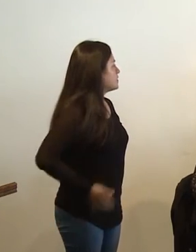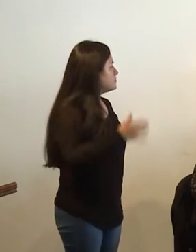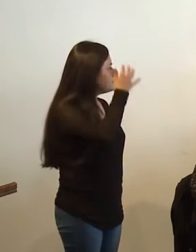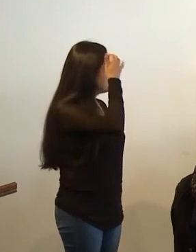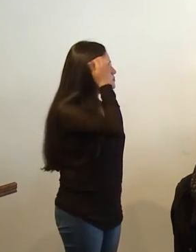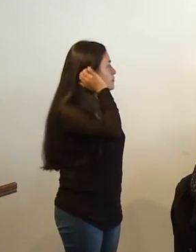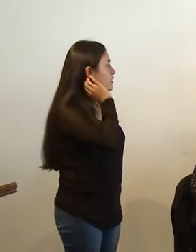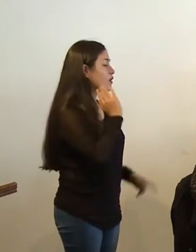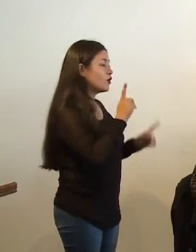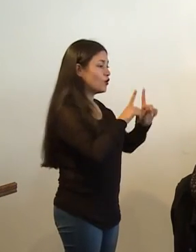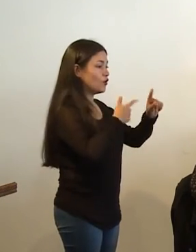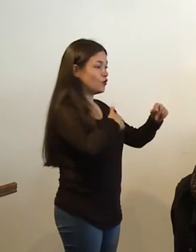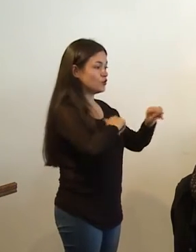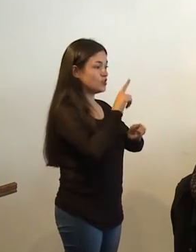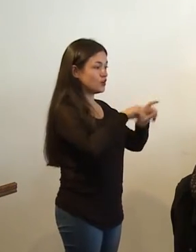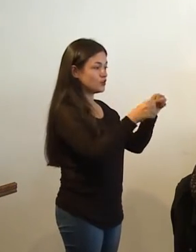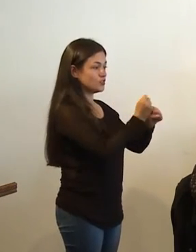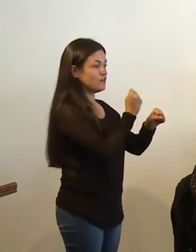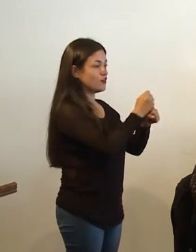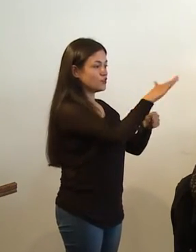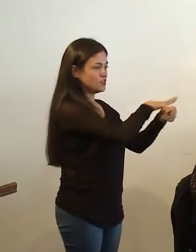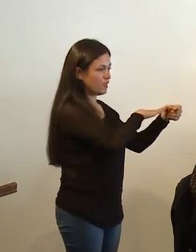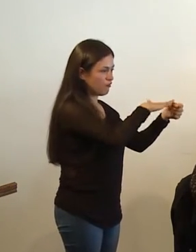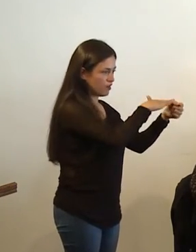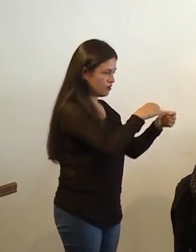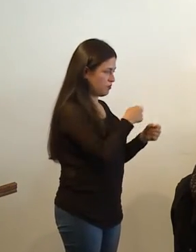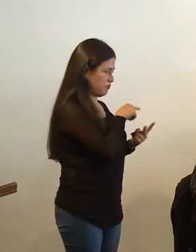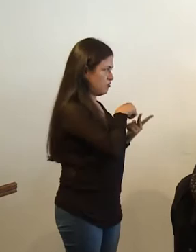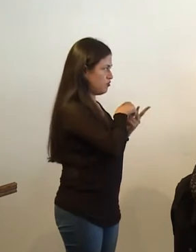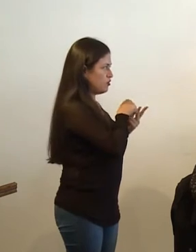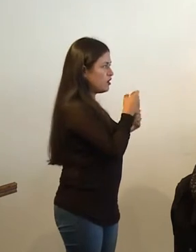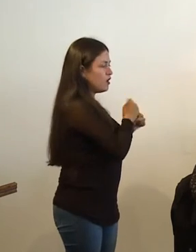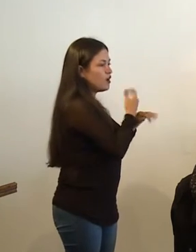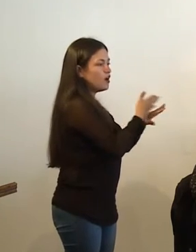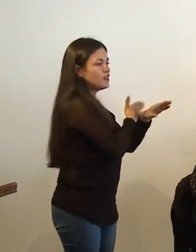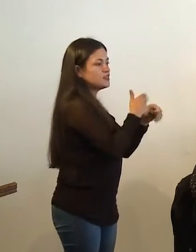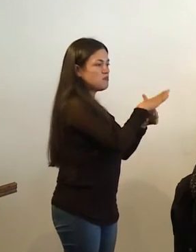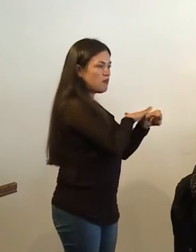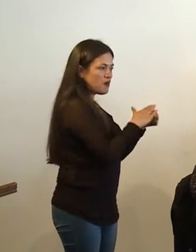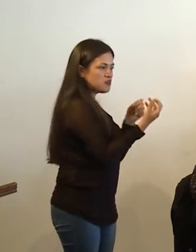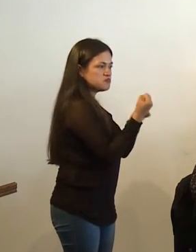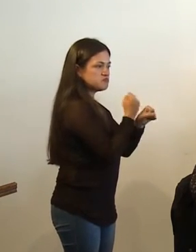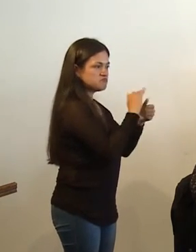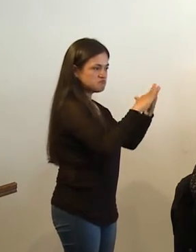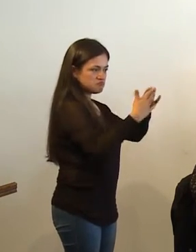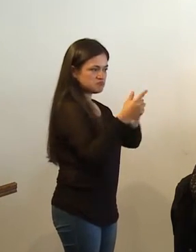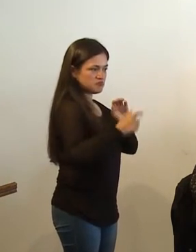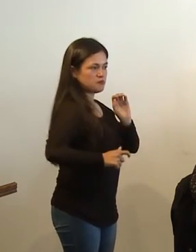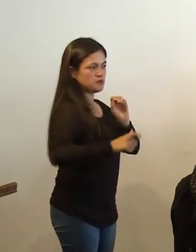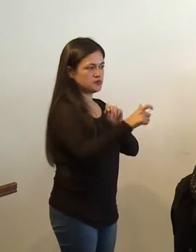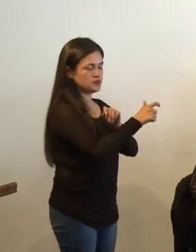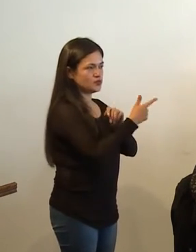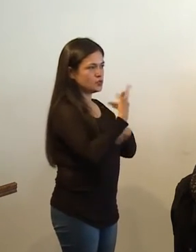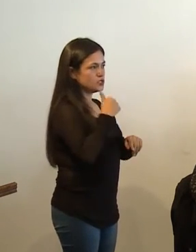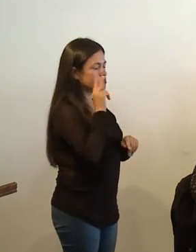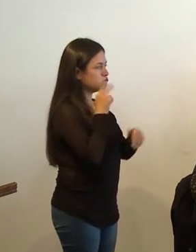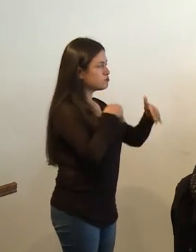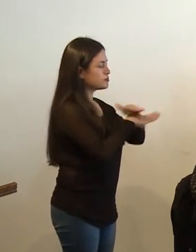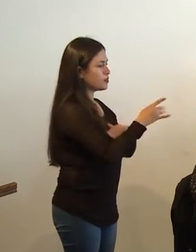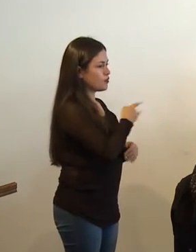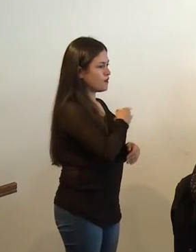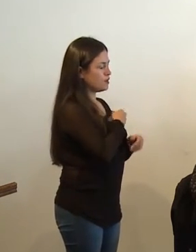veníamos de algunos de trabajos barriales, de procesos comunicativos alternativos. Una cosa que nos impactó mucho